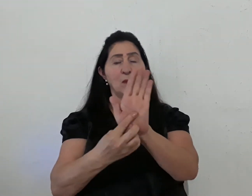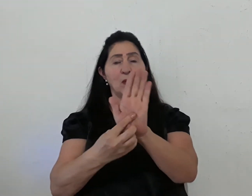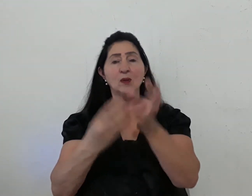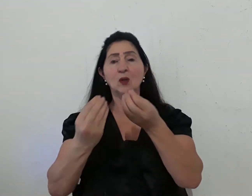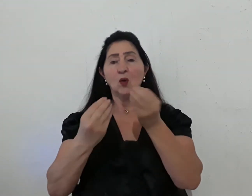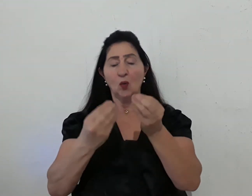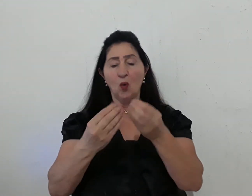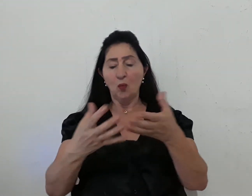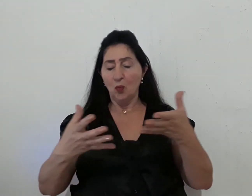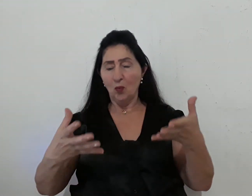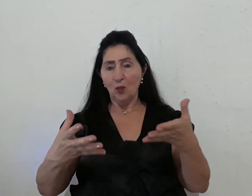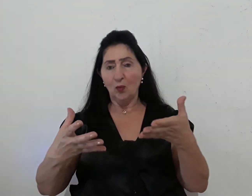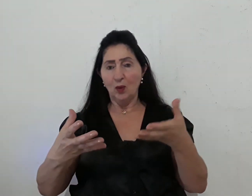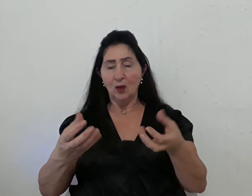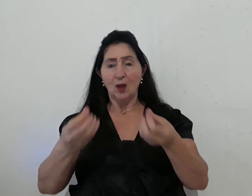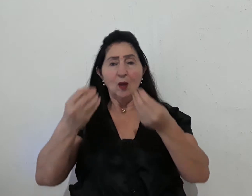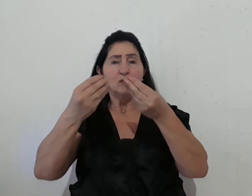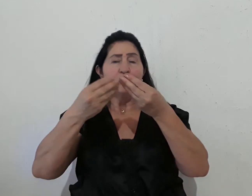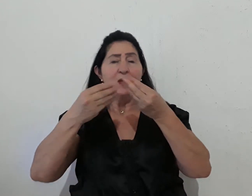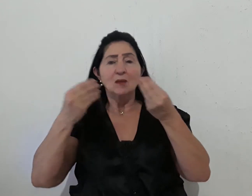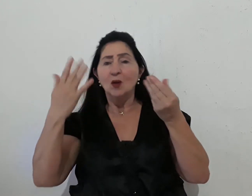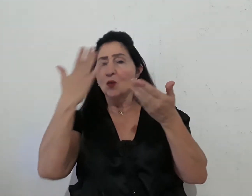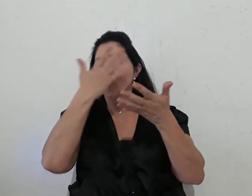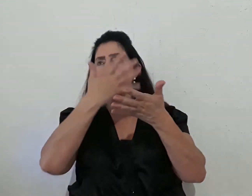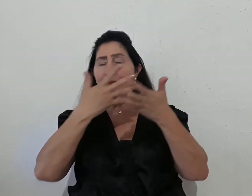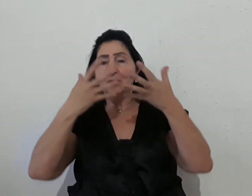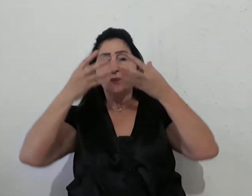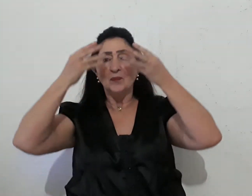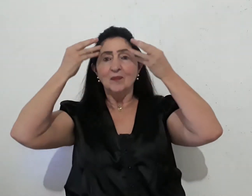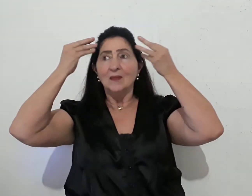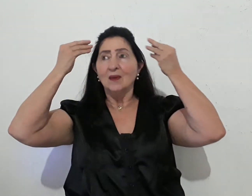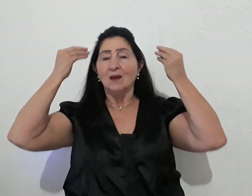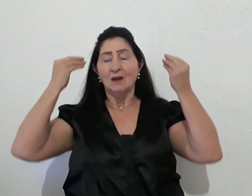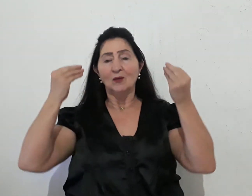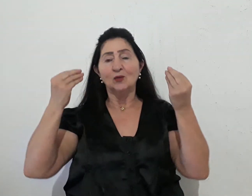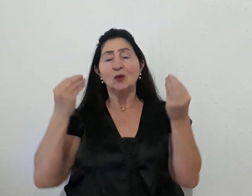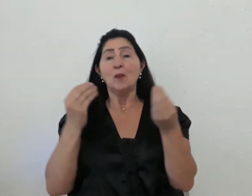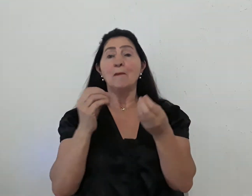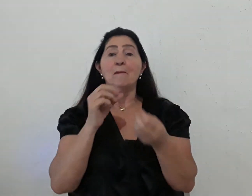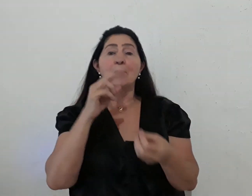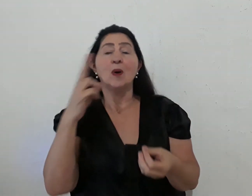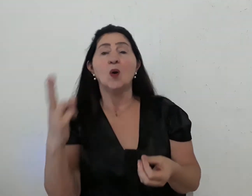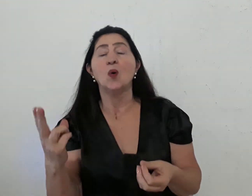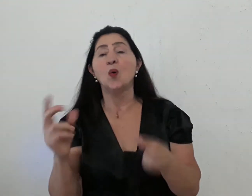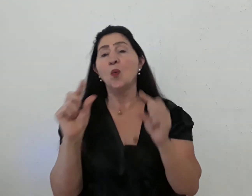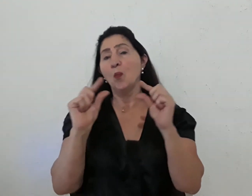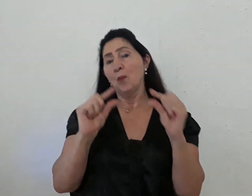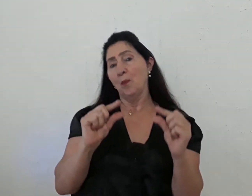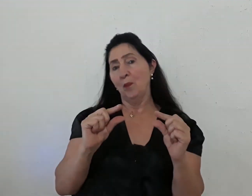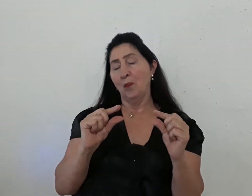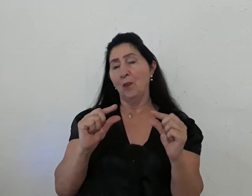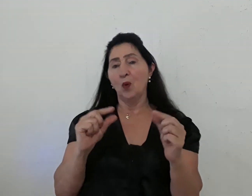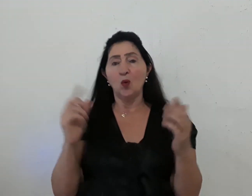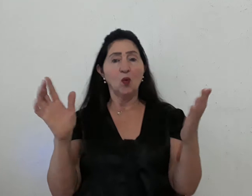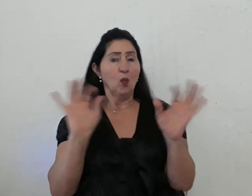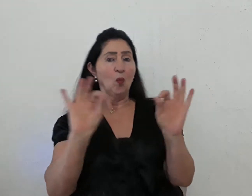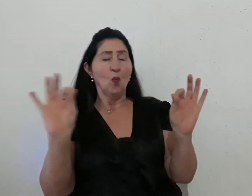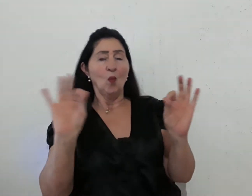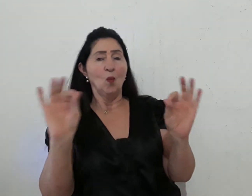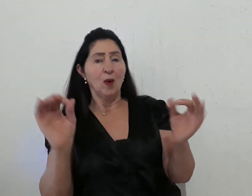o retrata abstratamente ou muito pouco ou não se relaciona à aparência do objeto.